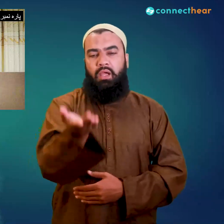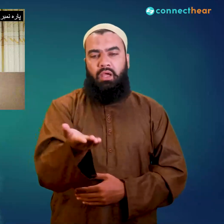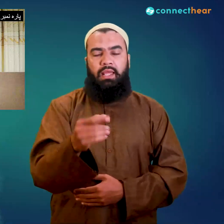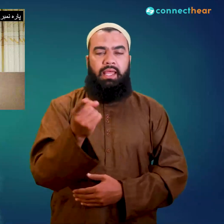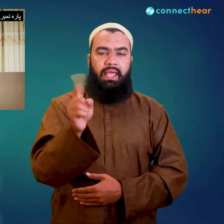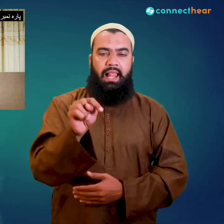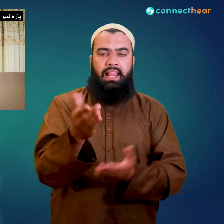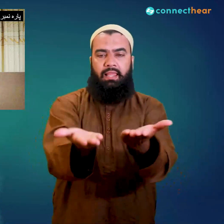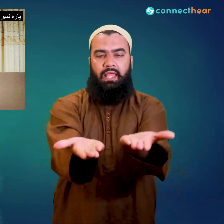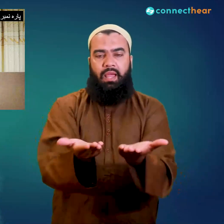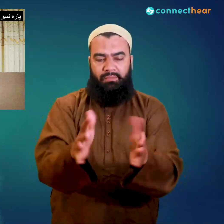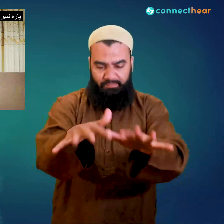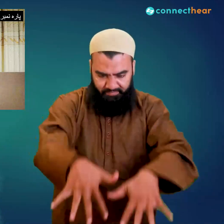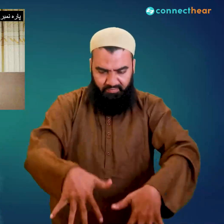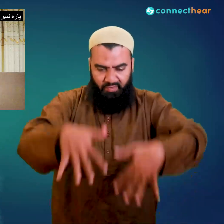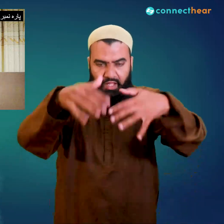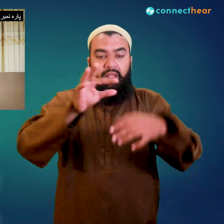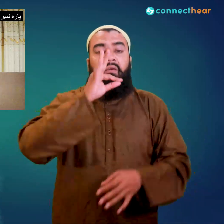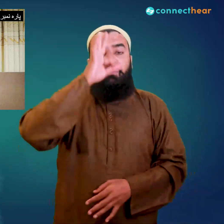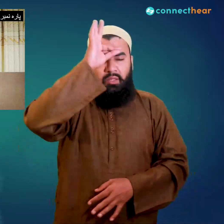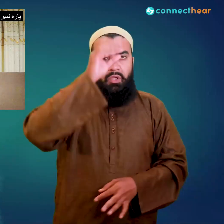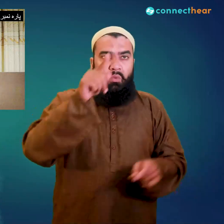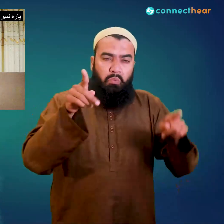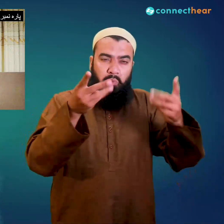شمار صالحین کے ساتھ فرمانا۔